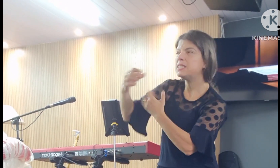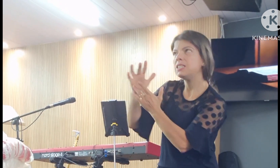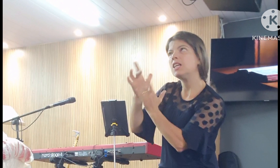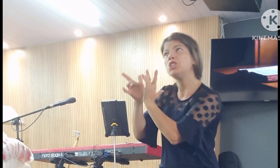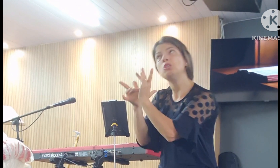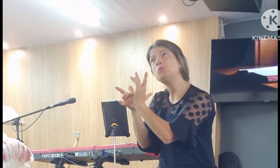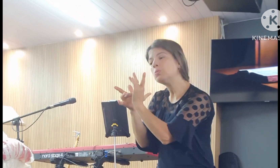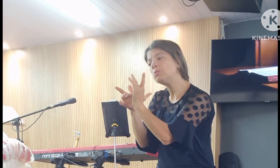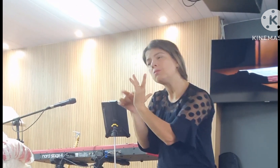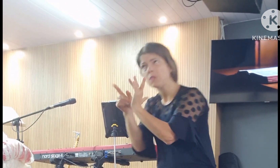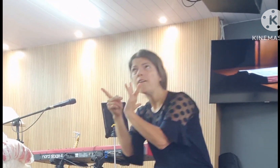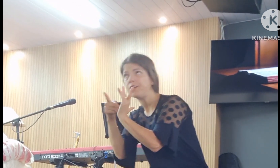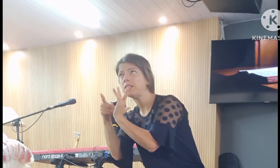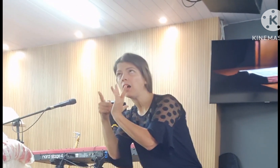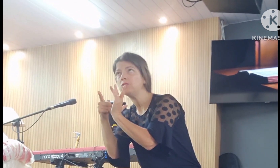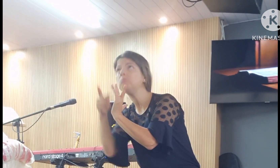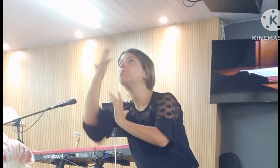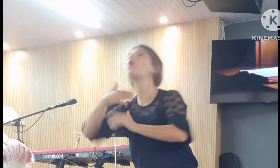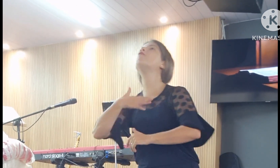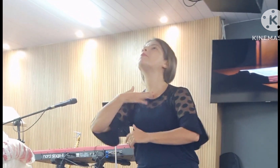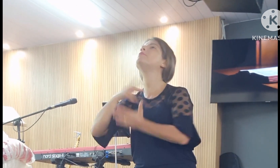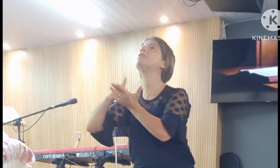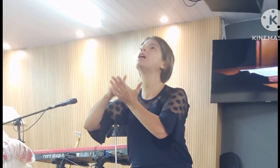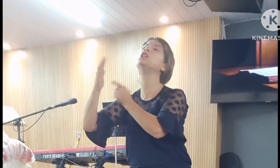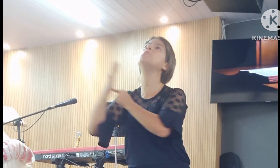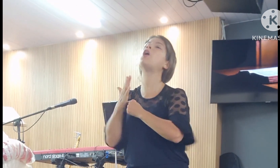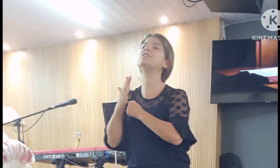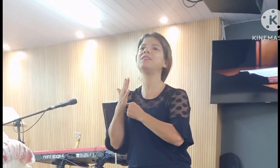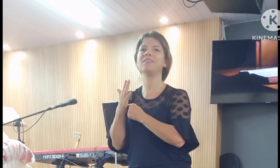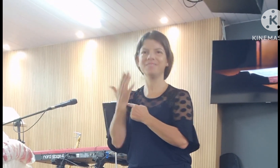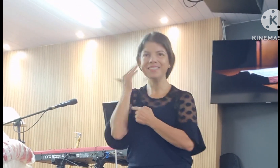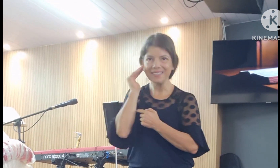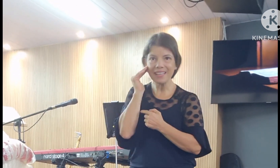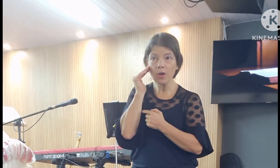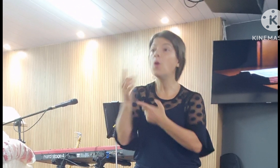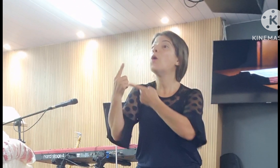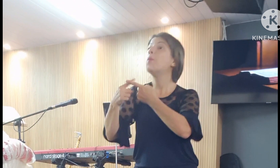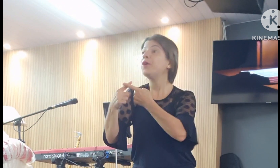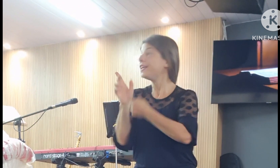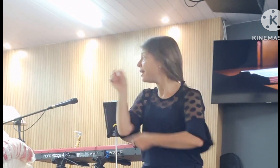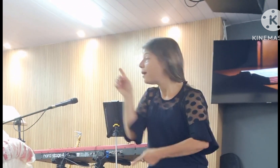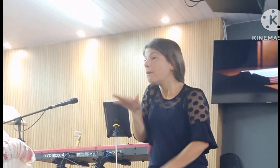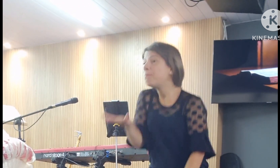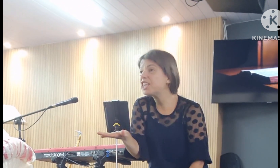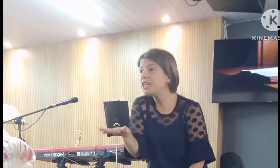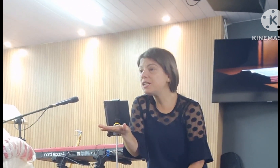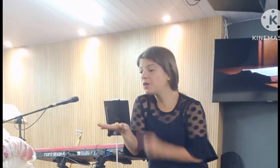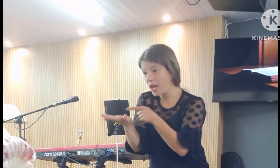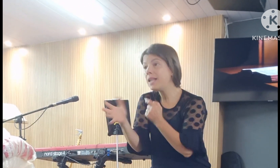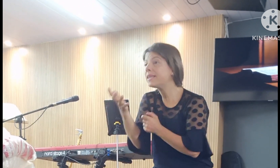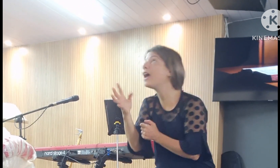tenho desejo, desde criança, eu tinha um desejo dentro de mim, de ver